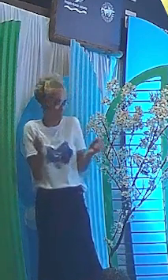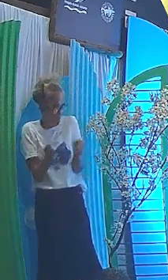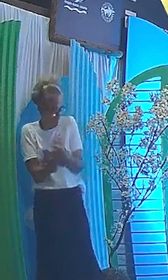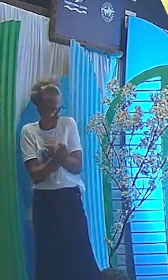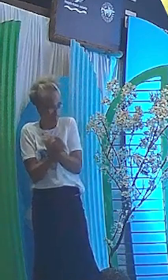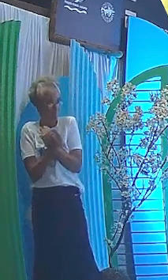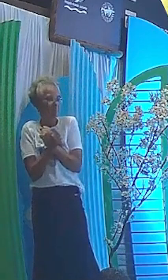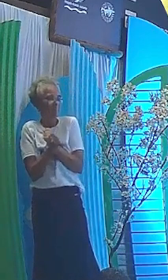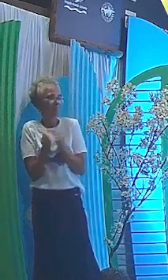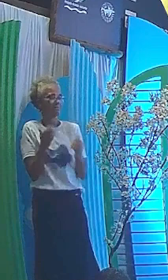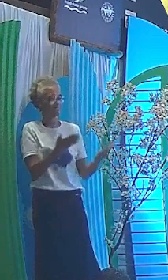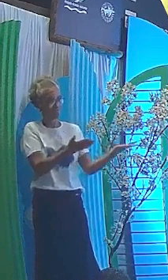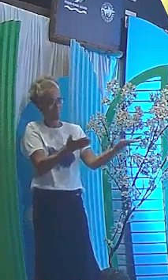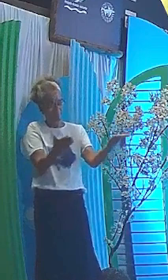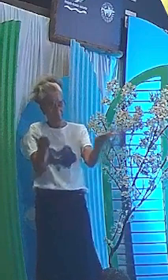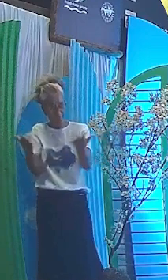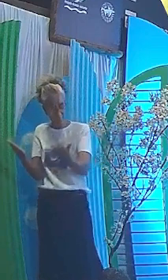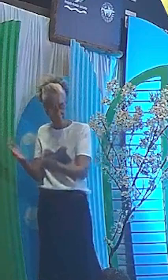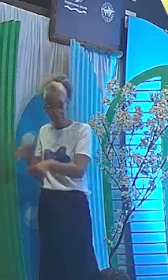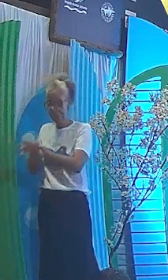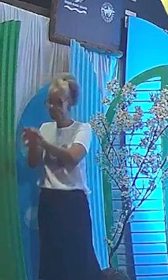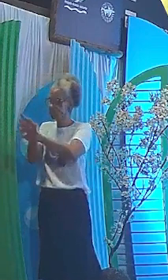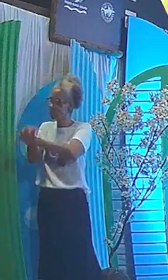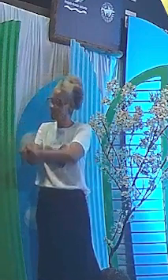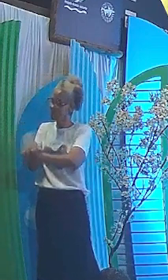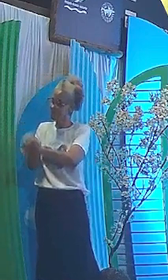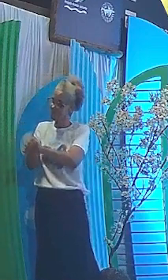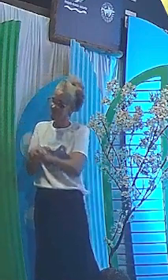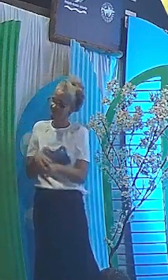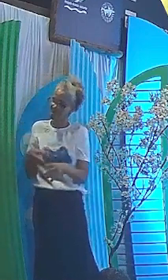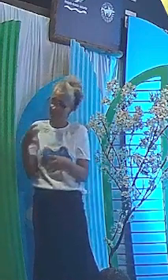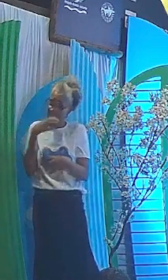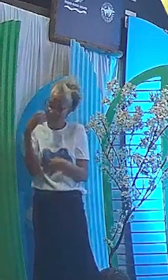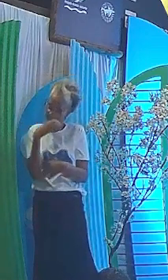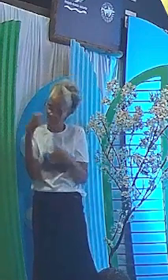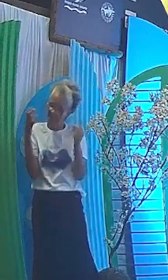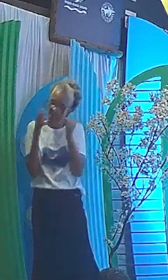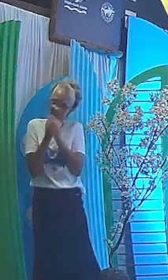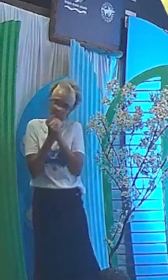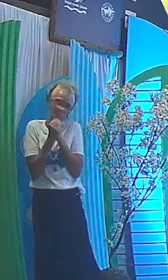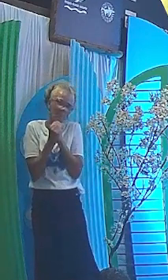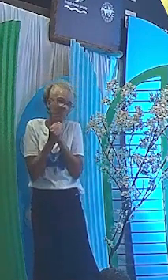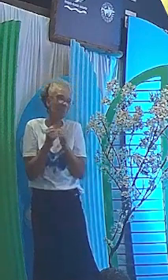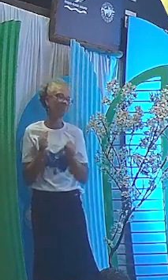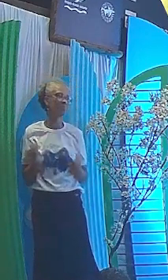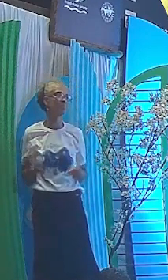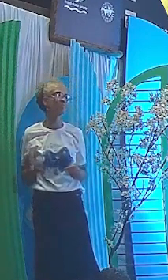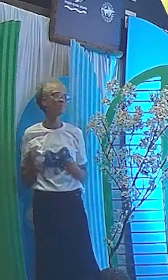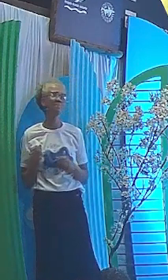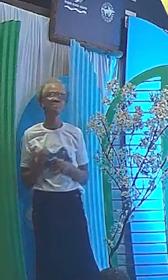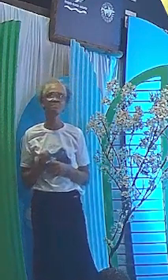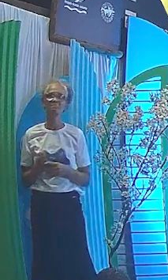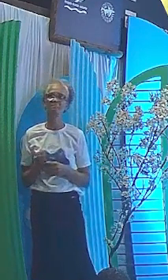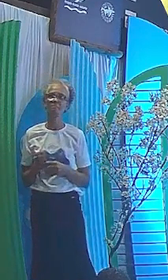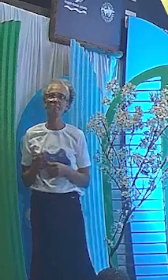acolhedoras que são, como essas aqui da Praia do Forte, quentinhas, né, e acolhedoras. E que é isso,